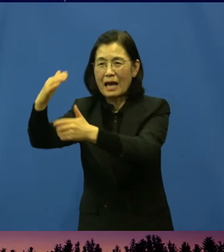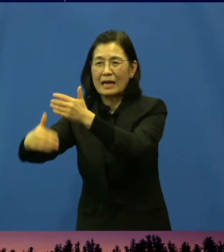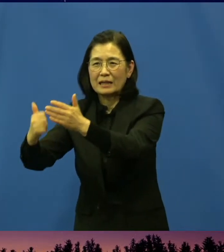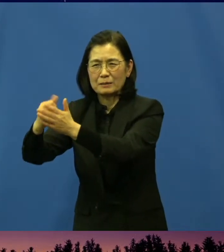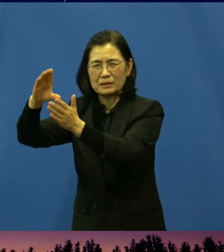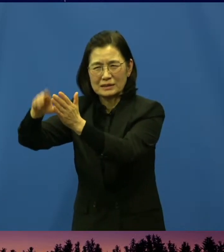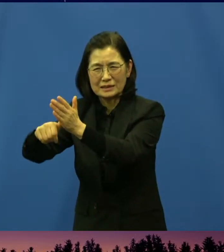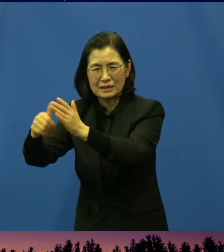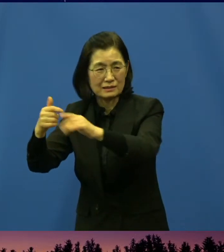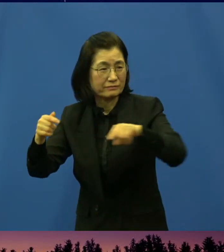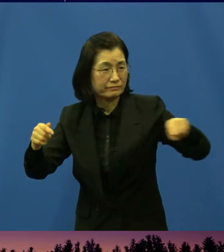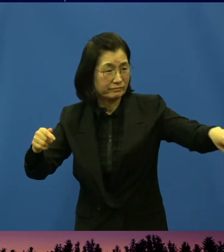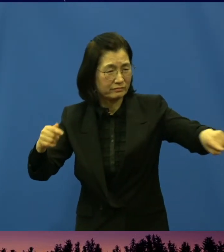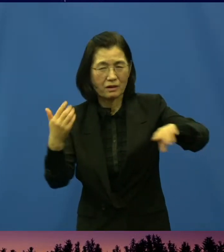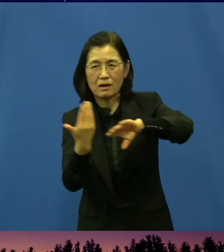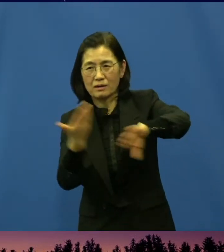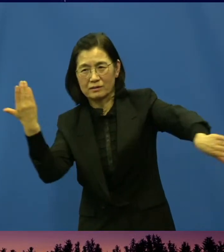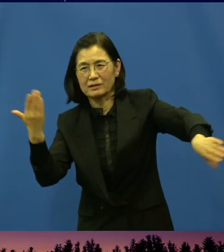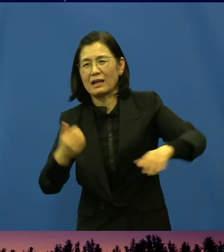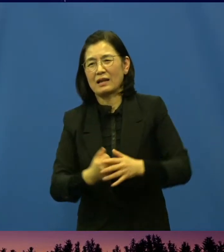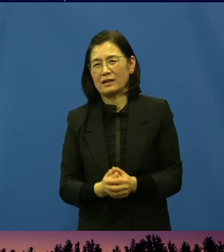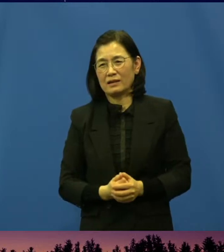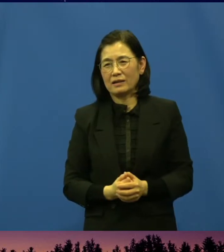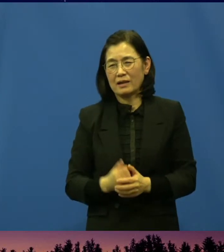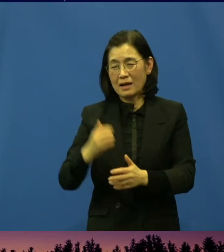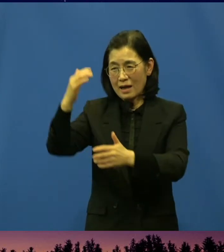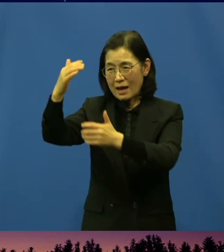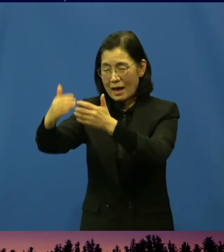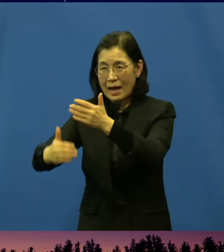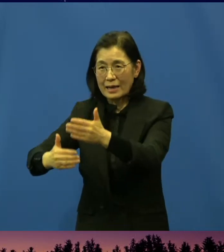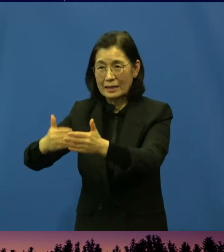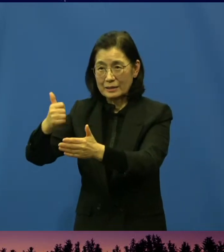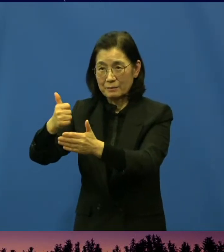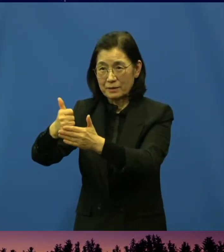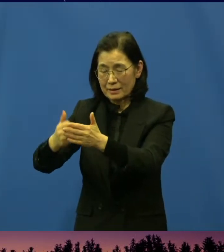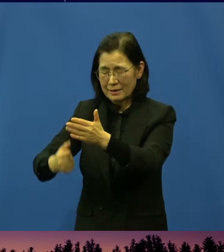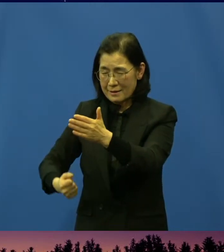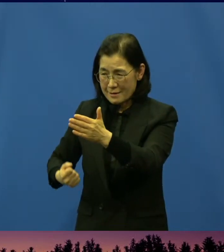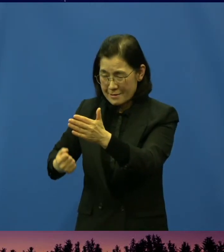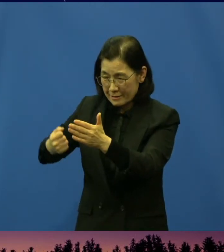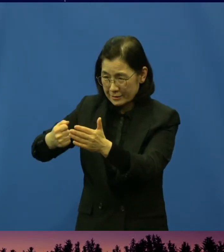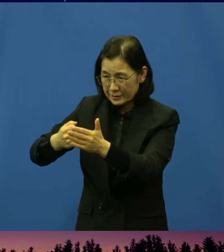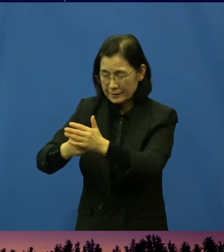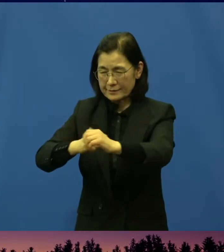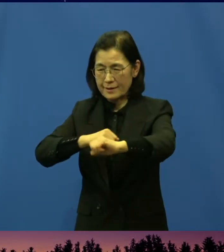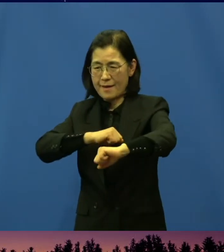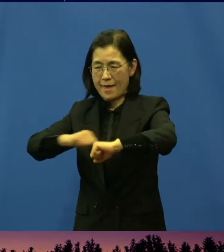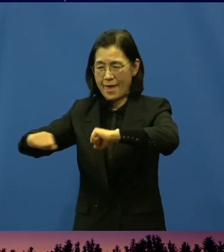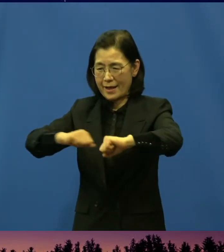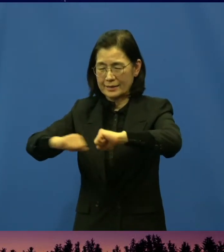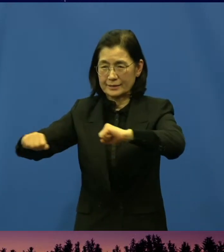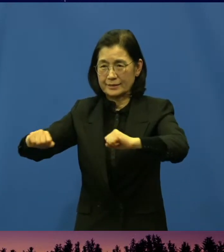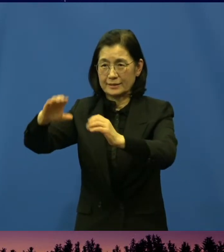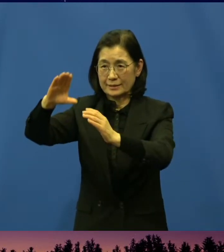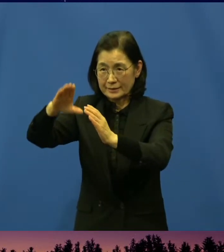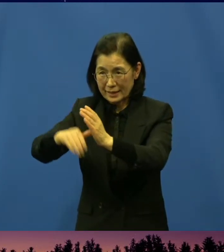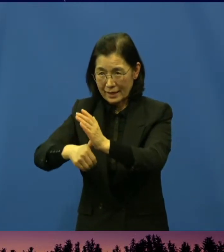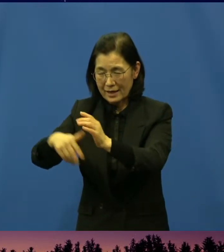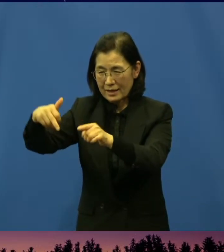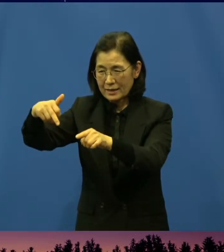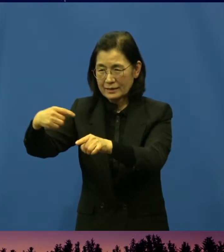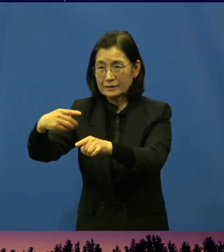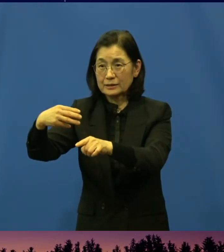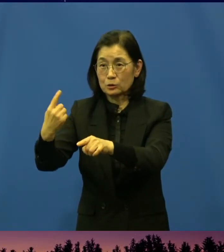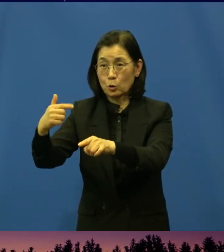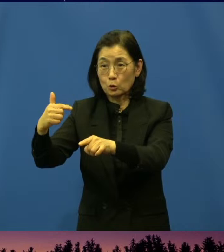시간이 흘러가다 딱 스탑이 되면서 하나님이 결정적으로 역사하시는 거. 그게 여러분 때가 참여라는 말에 플로로라는 단어인데